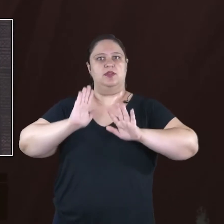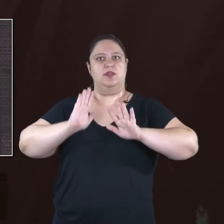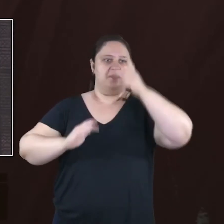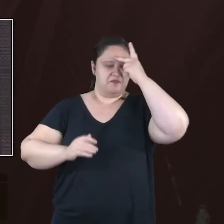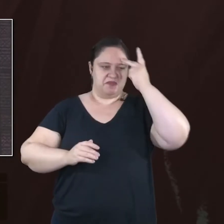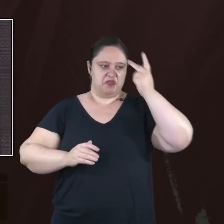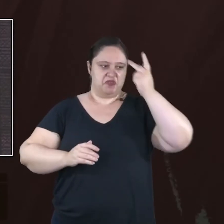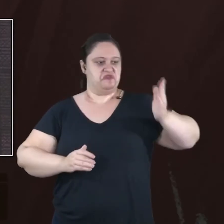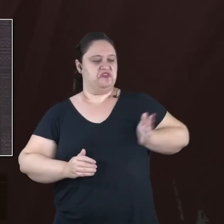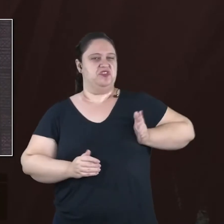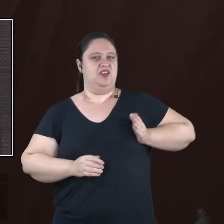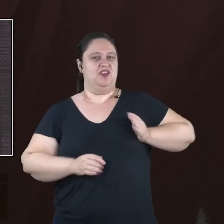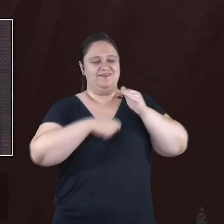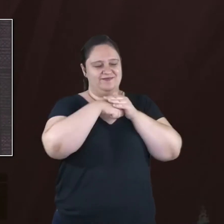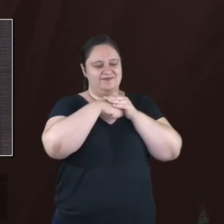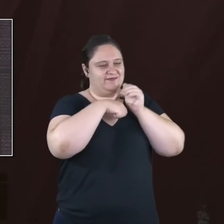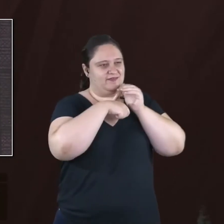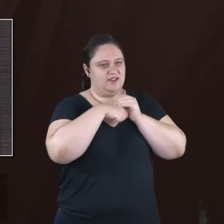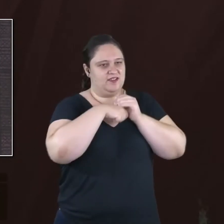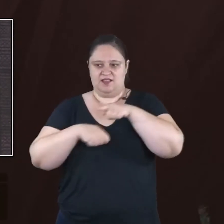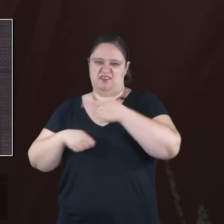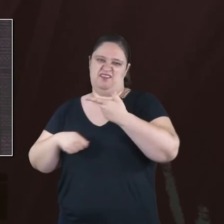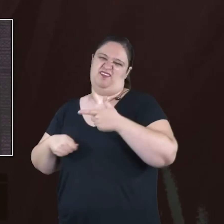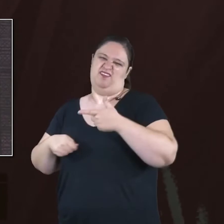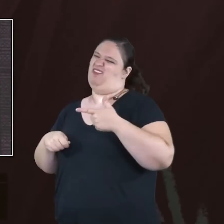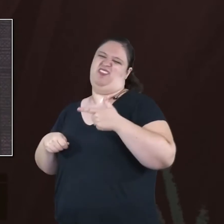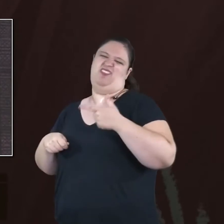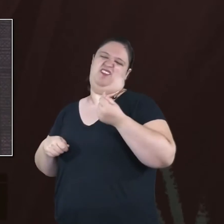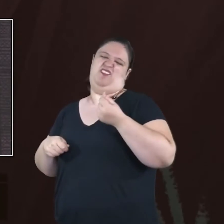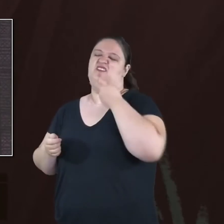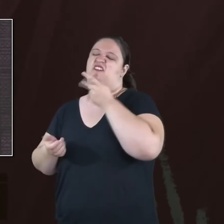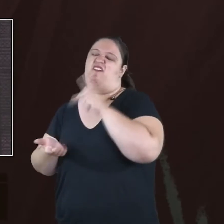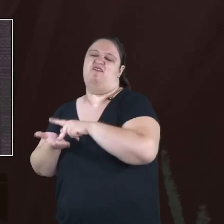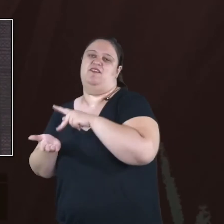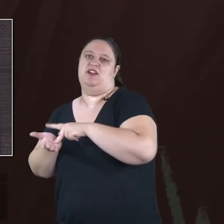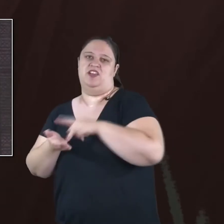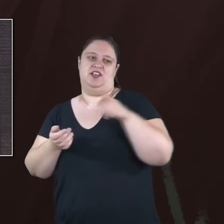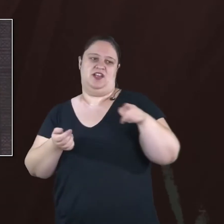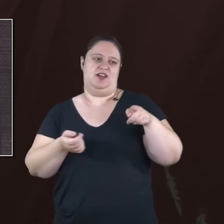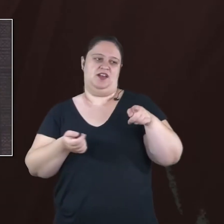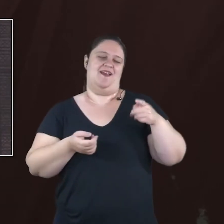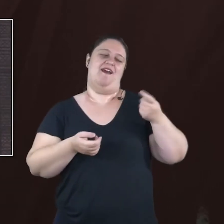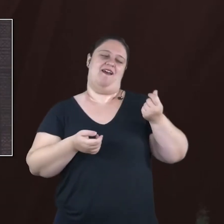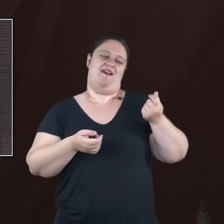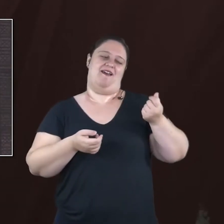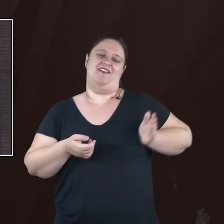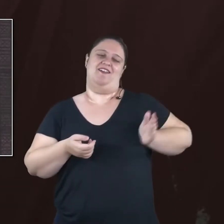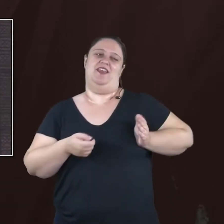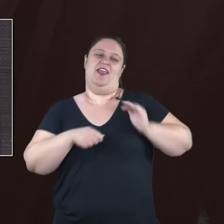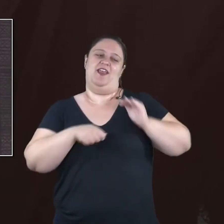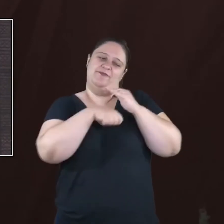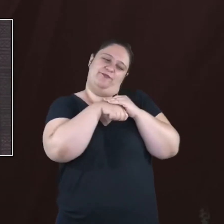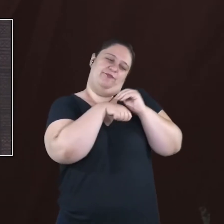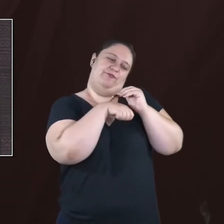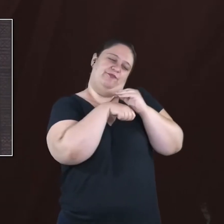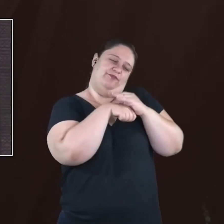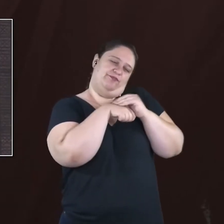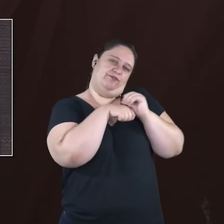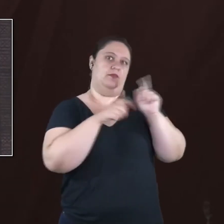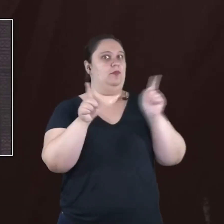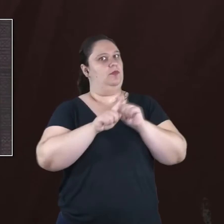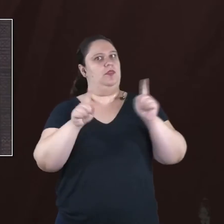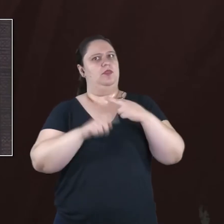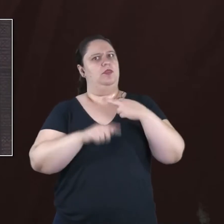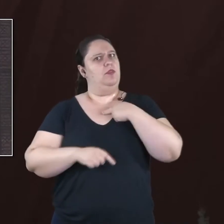dinheiro. Para o Senhor, todos são importantes. Não é porque alguém